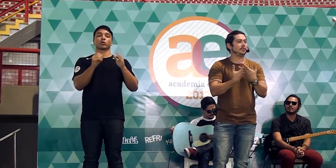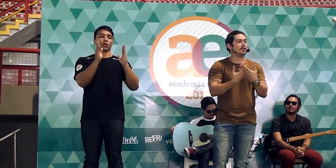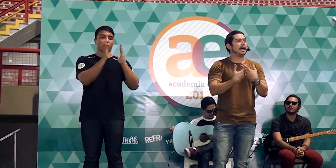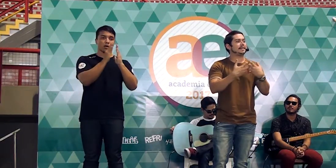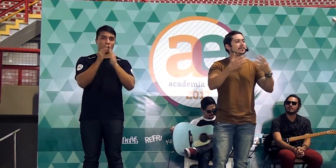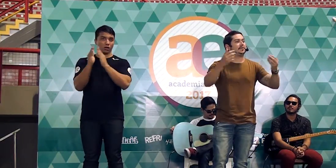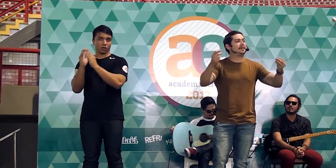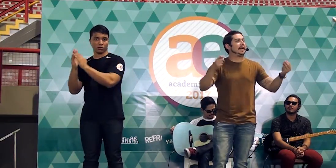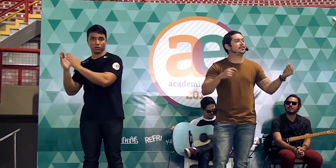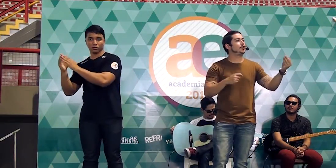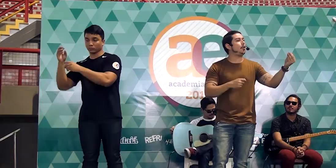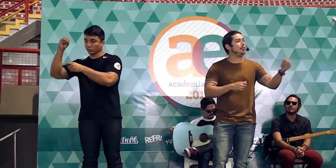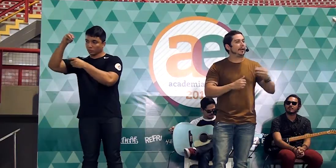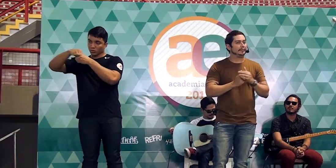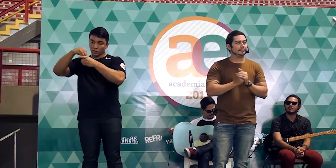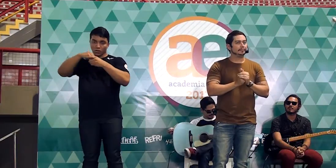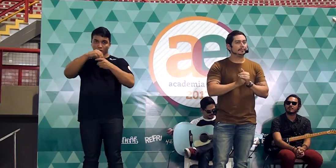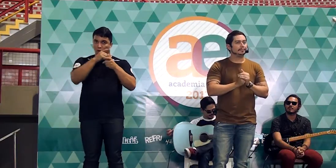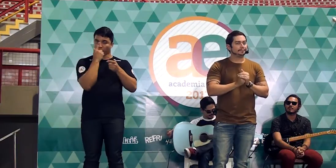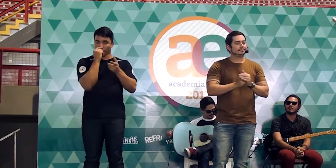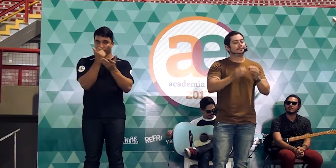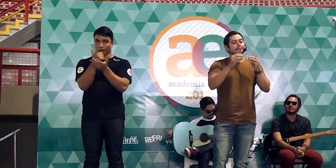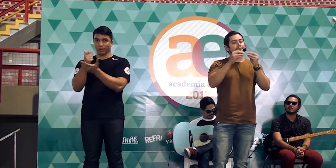quem faziam as atividades de compra